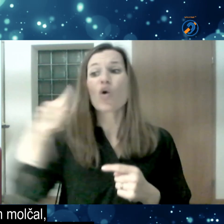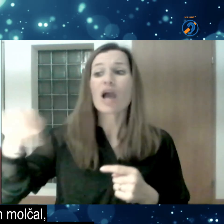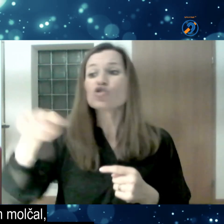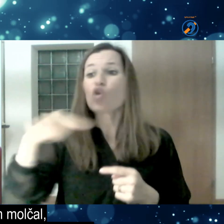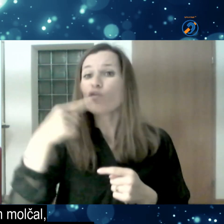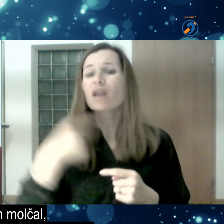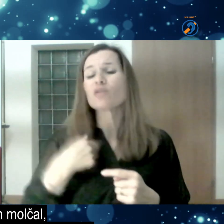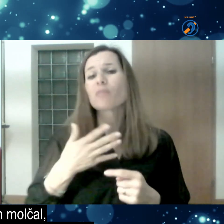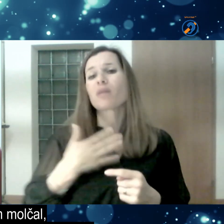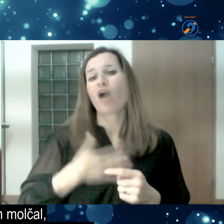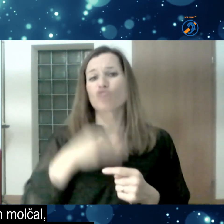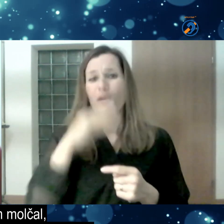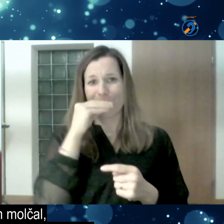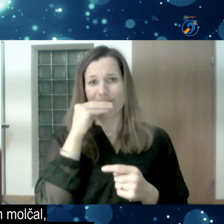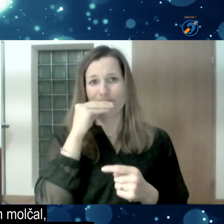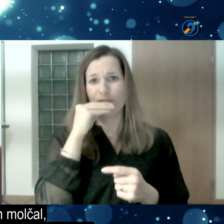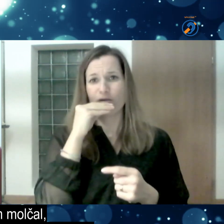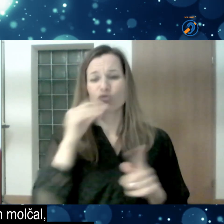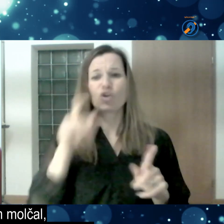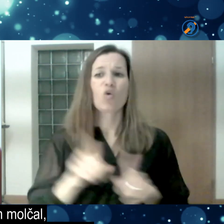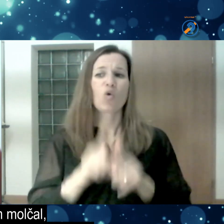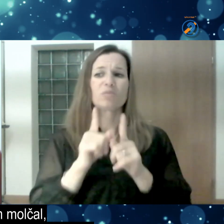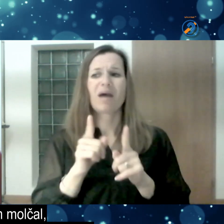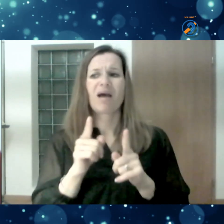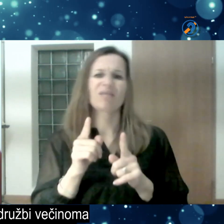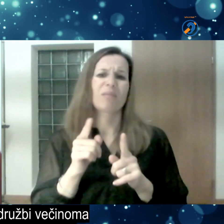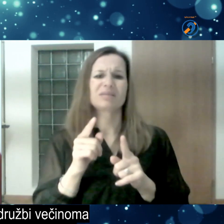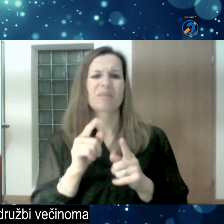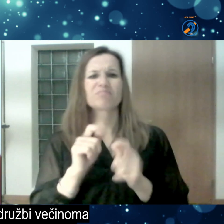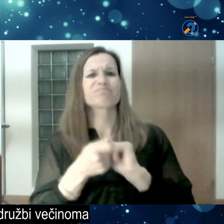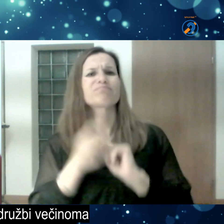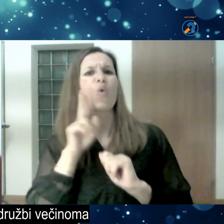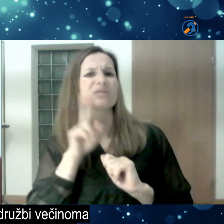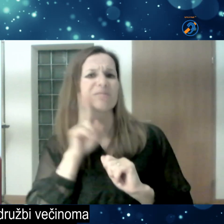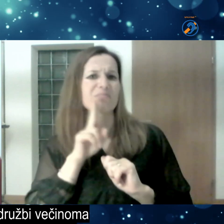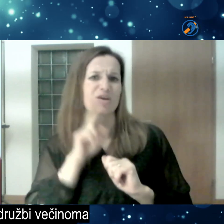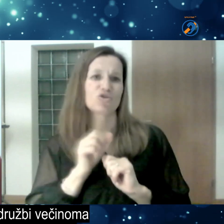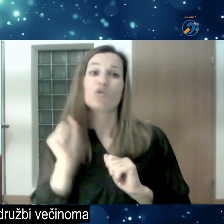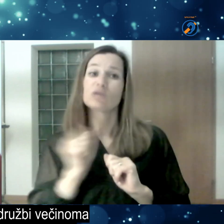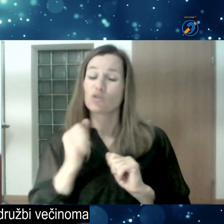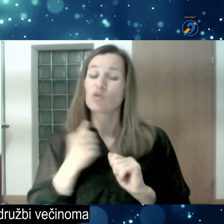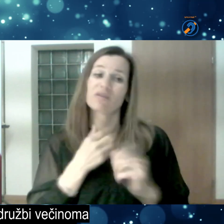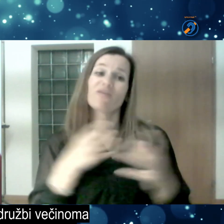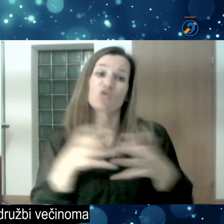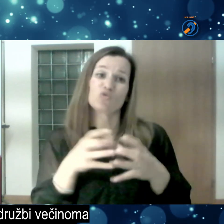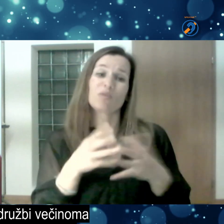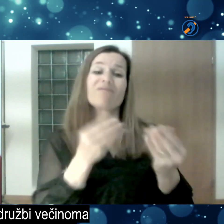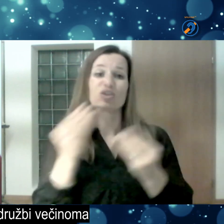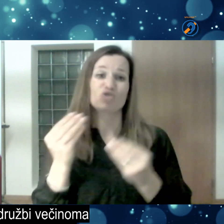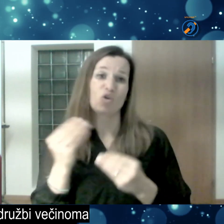pa da bi se s kakšnim gibanjem usmešil. In tako sem bil v družbi večinoma tih in tako je